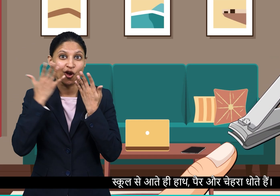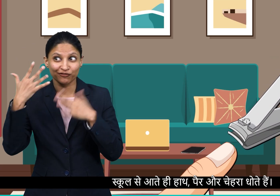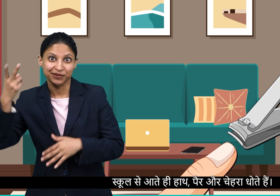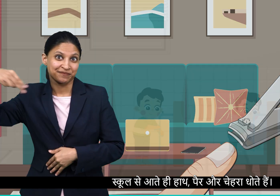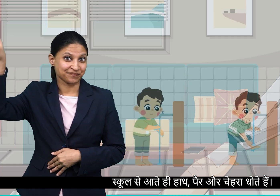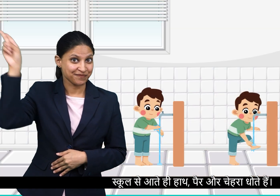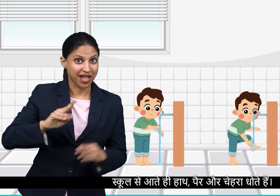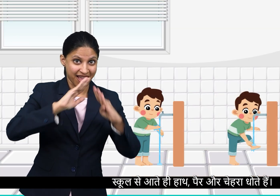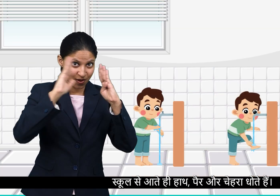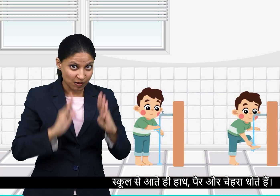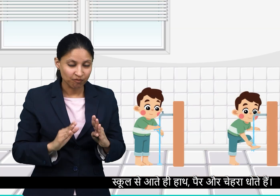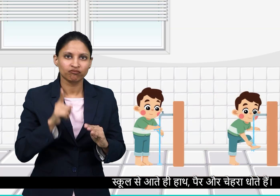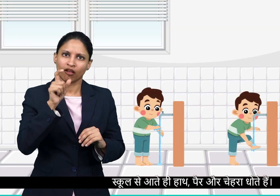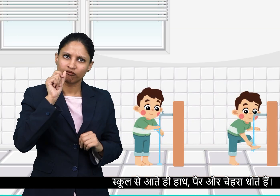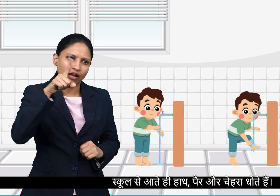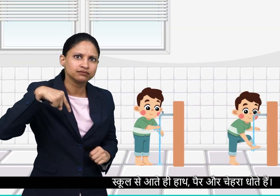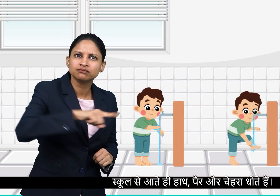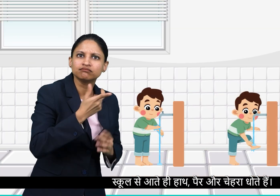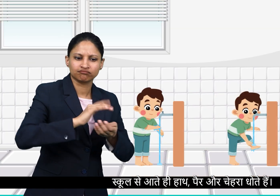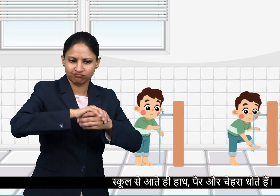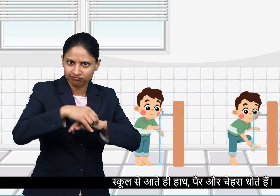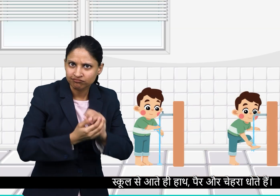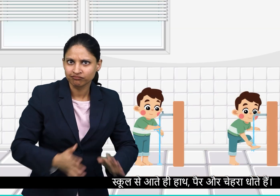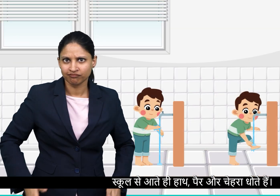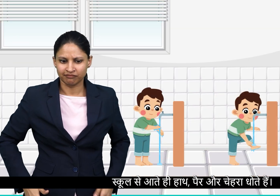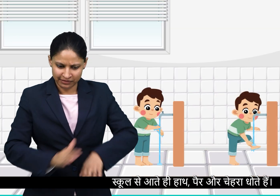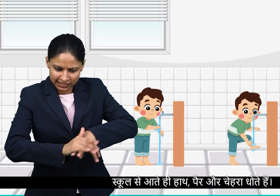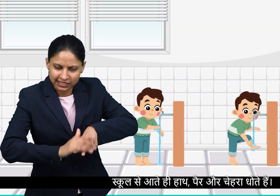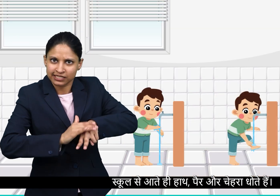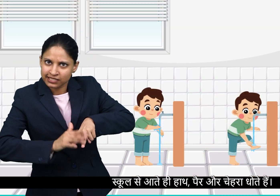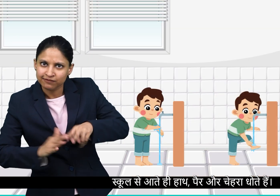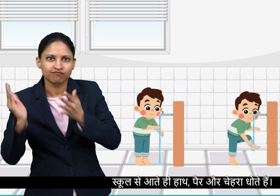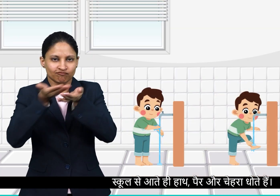स्कूल से आते ही हाथ, पैर और चेहरा धोते हैं।